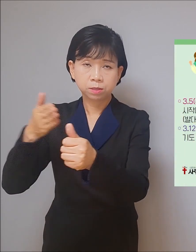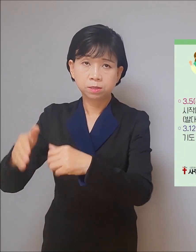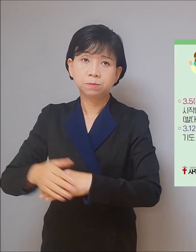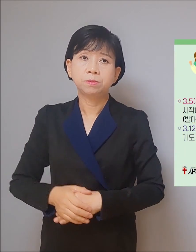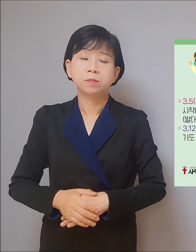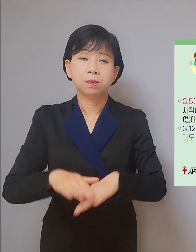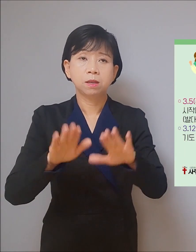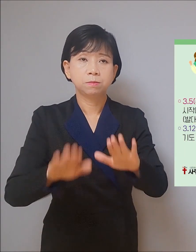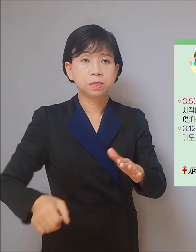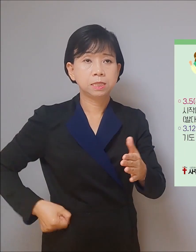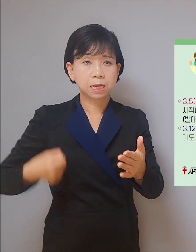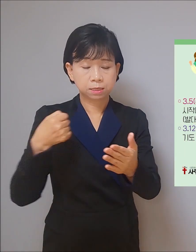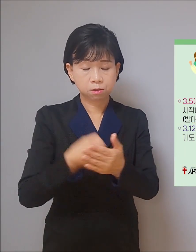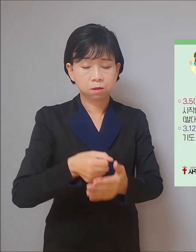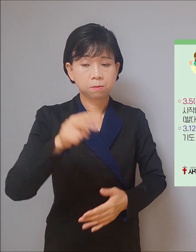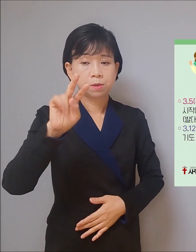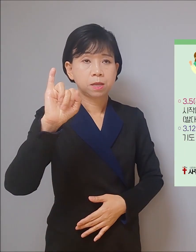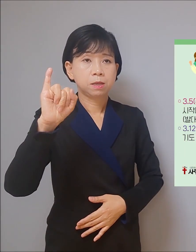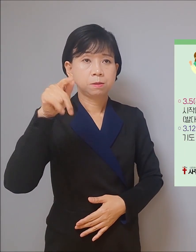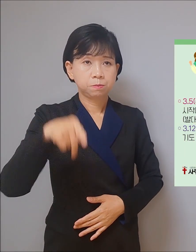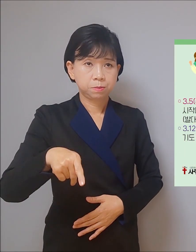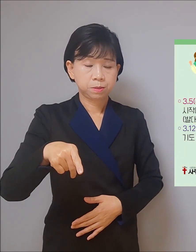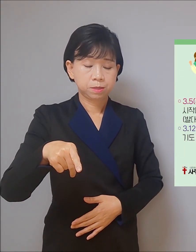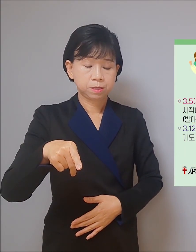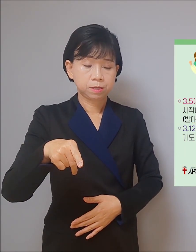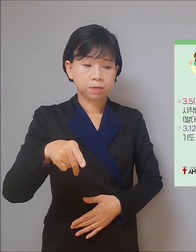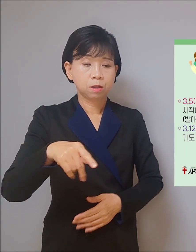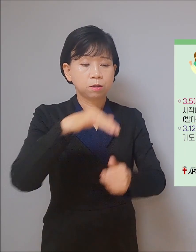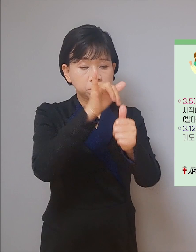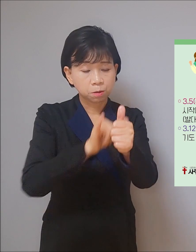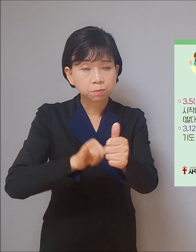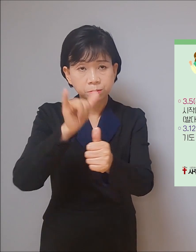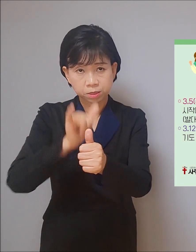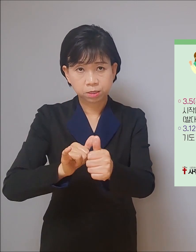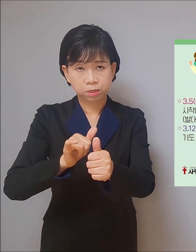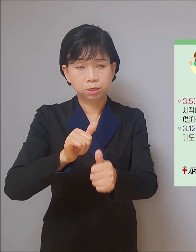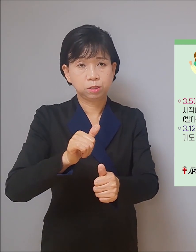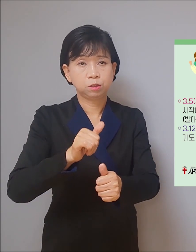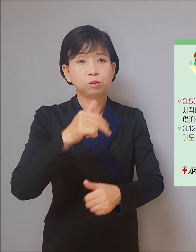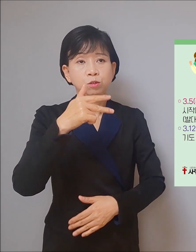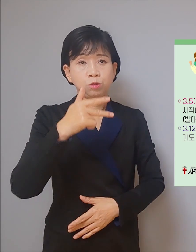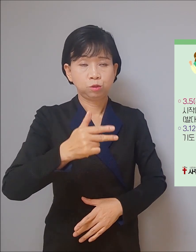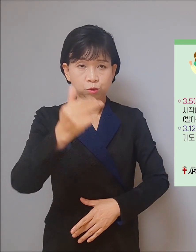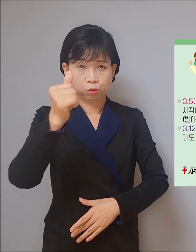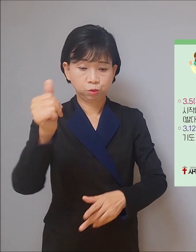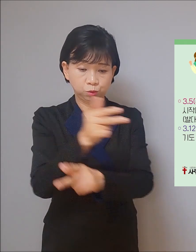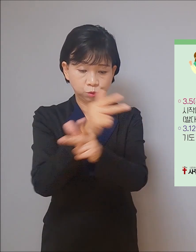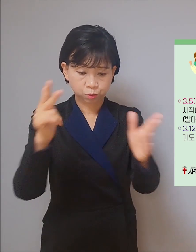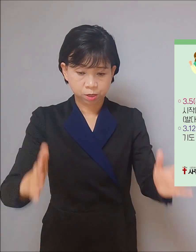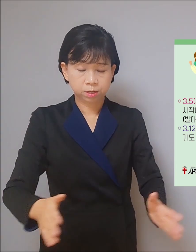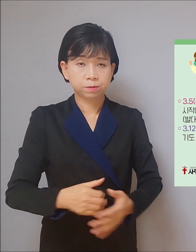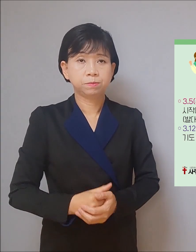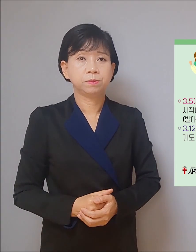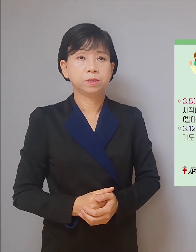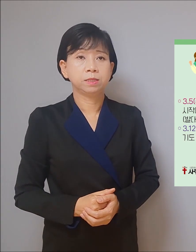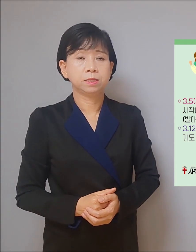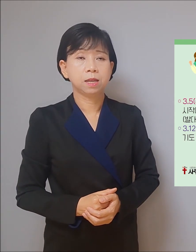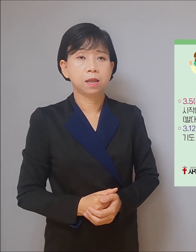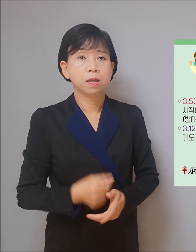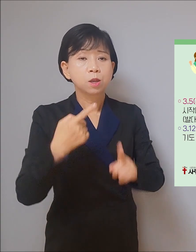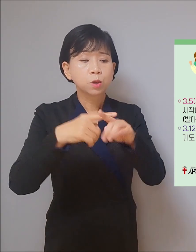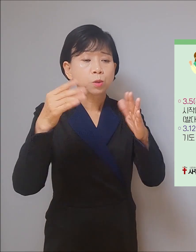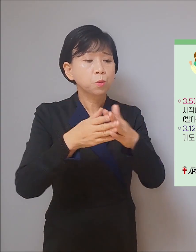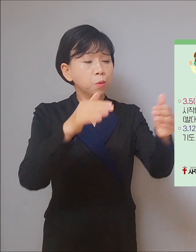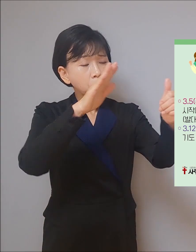이번 주는 작정한 VIP를 위해 섬기는 첫 번째 주간입니다. 1차 선물을 구입하셔서 교회에 오라는 말은